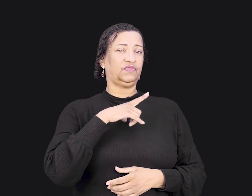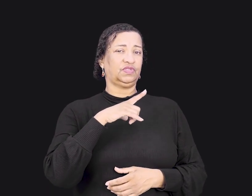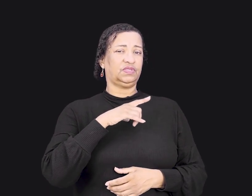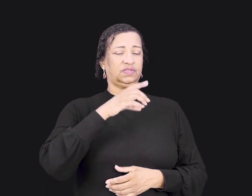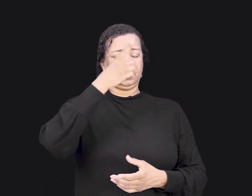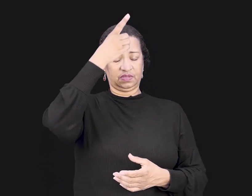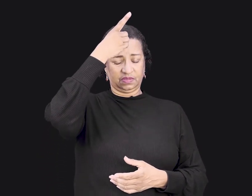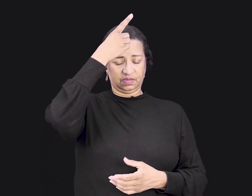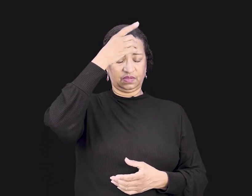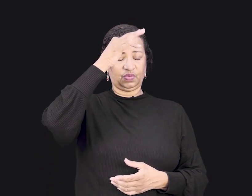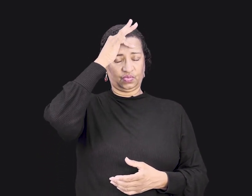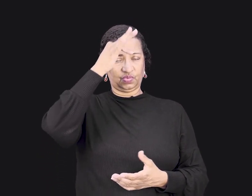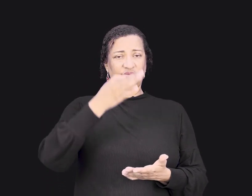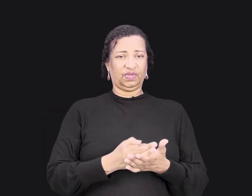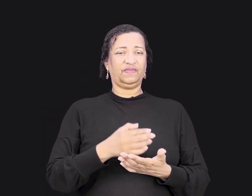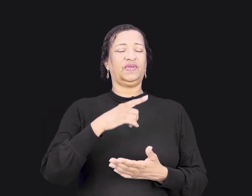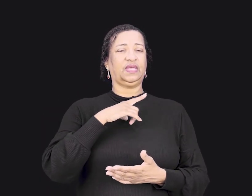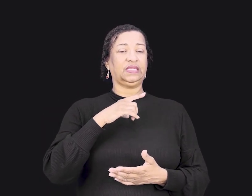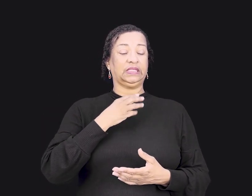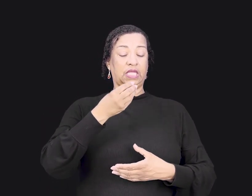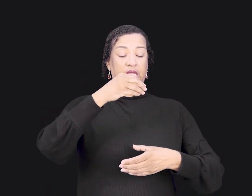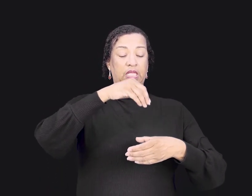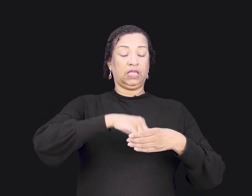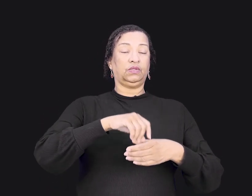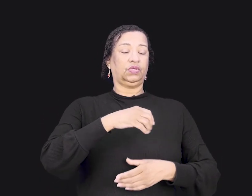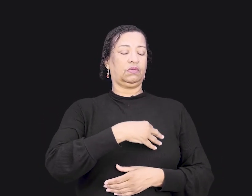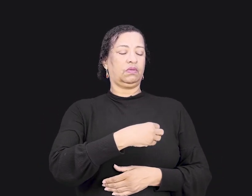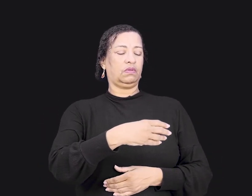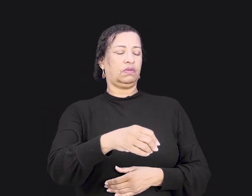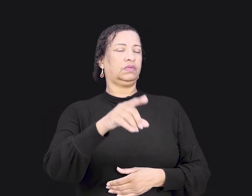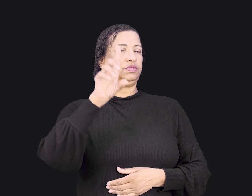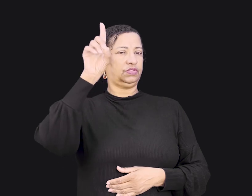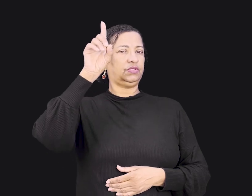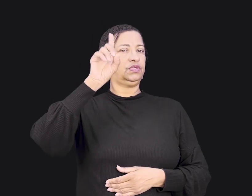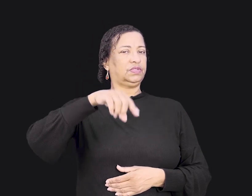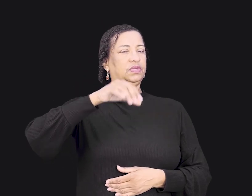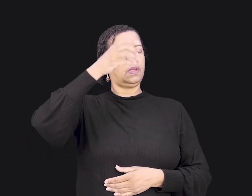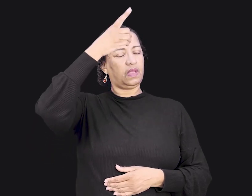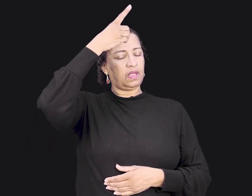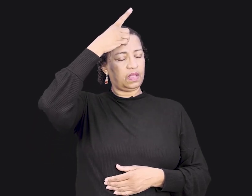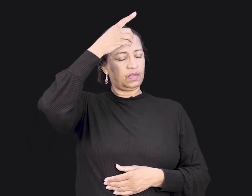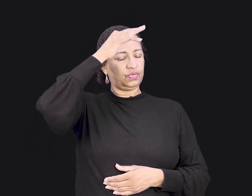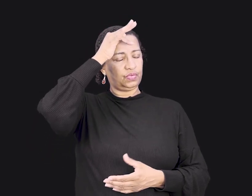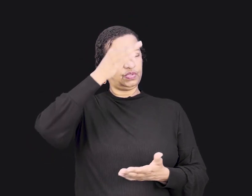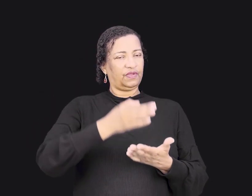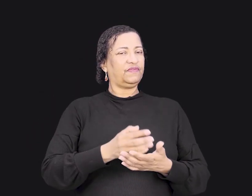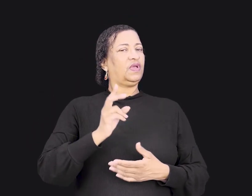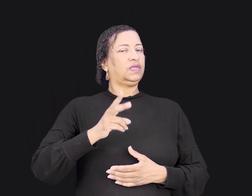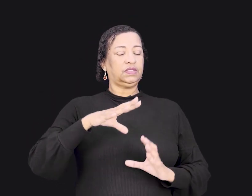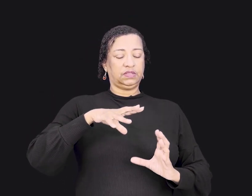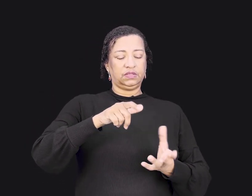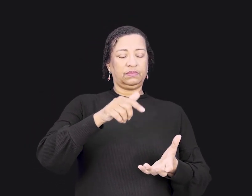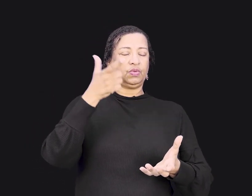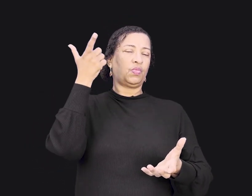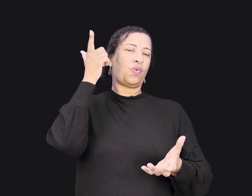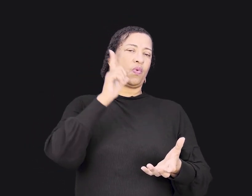da fé, existe dentro de você uma herança de Deus, o dom da fé, que sempre conquistará o mundo, independentemente das